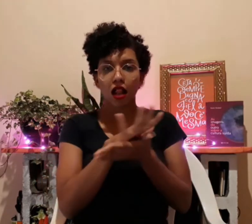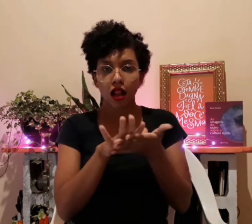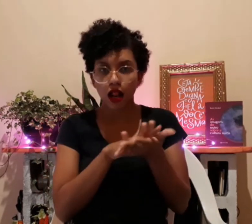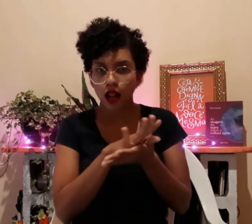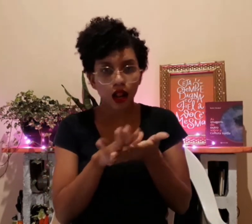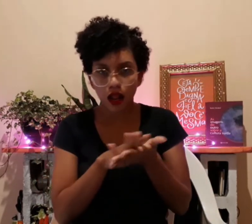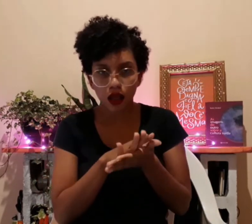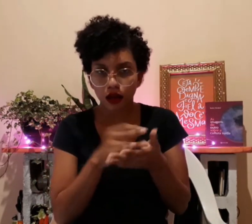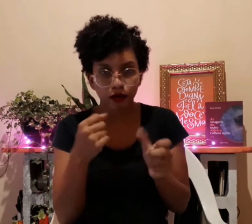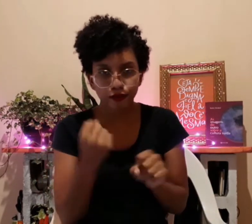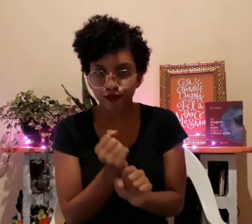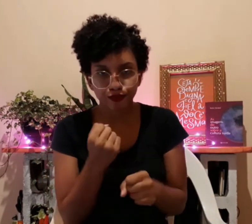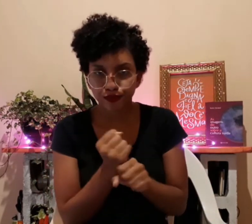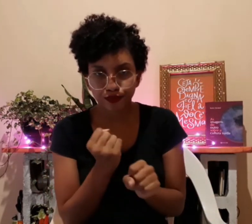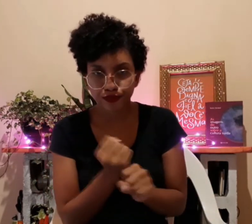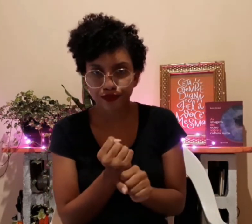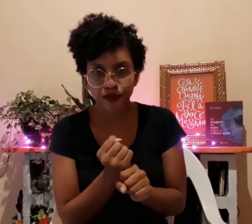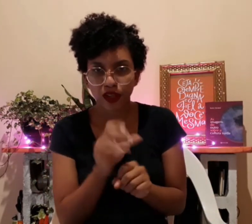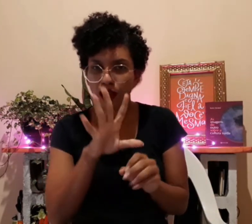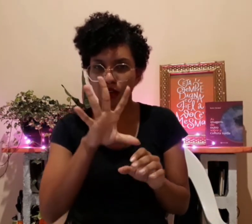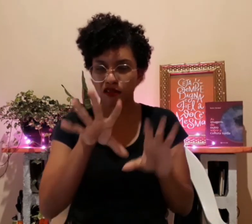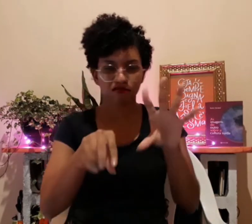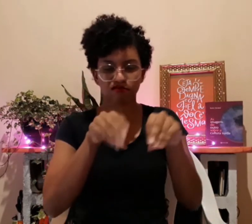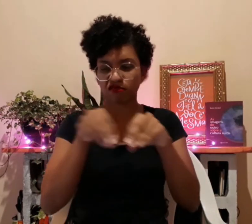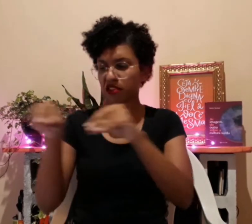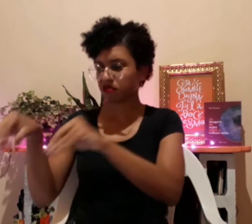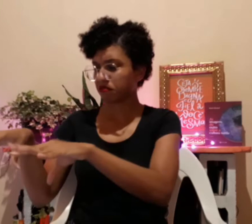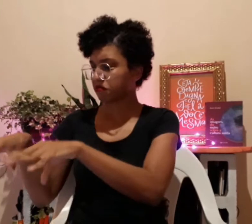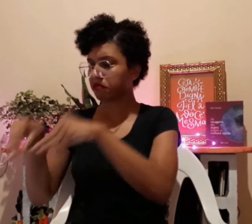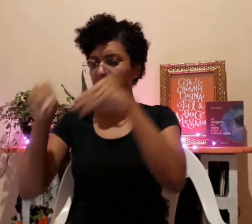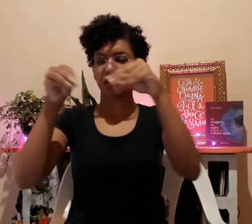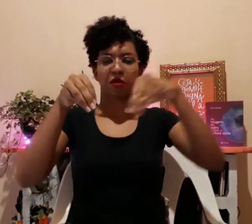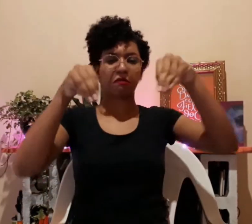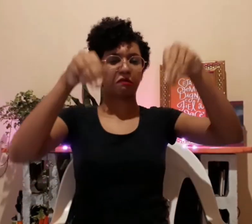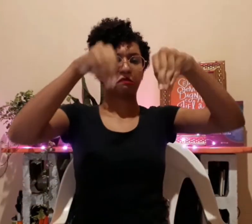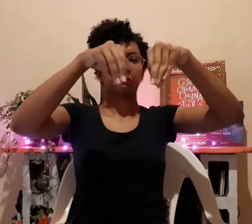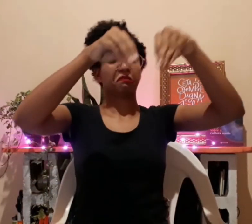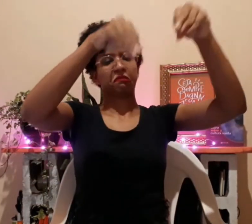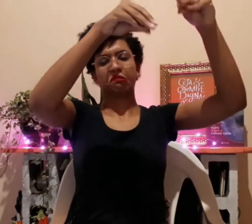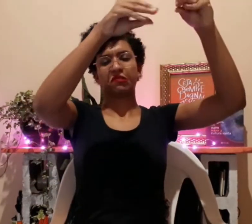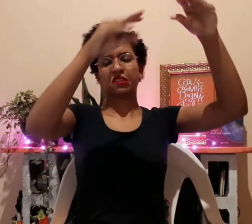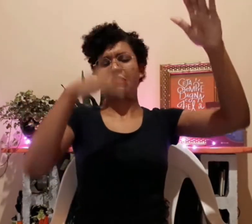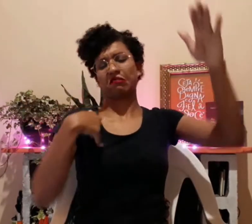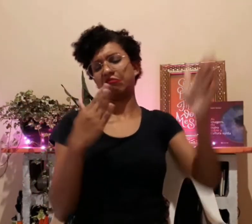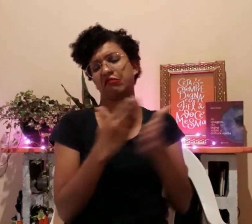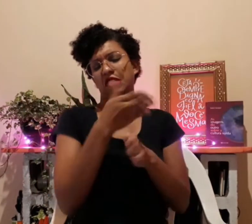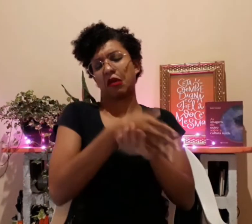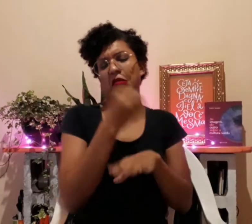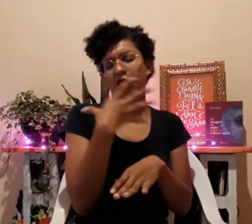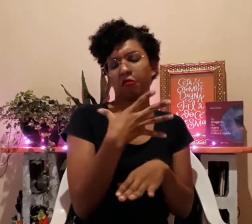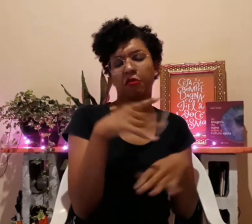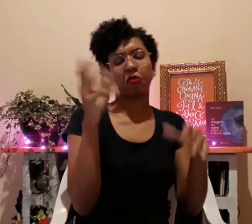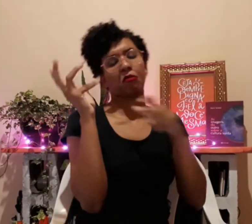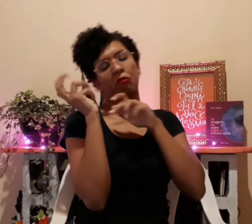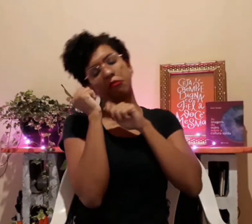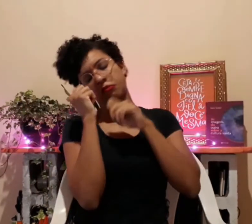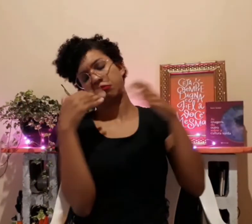pegar o material, que é a palha, e constrói a casa dele de qualquer forma, já entra, acha que tá bom, vai